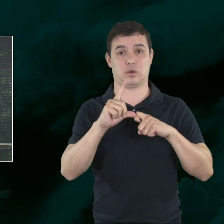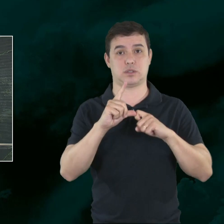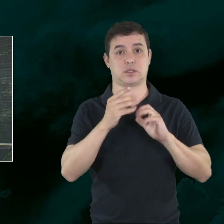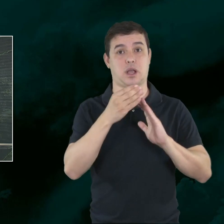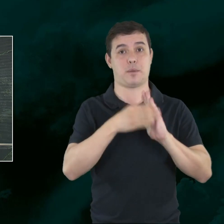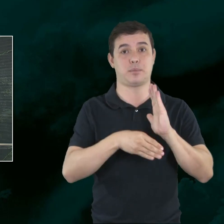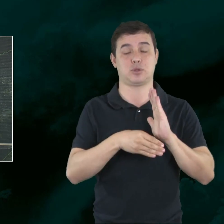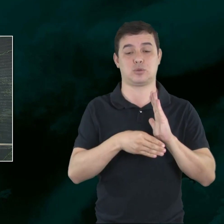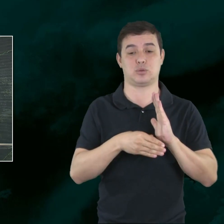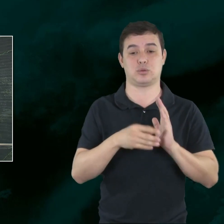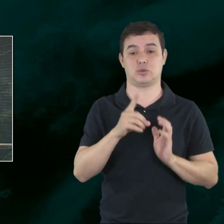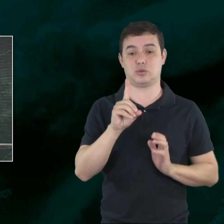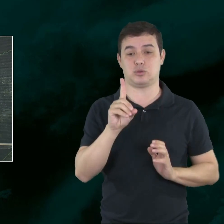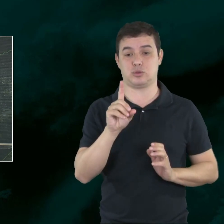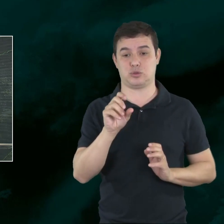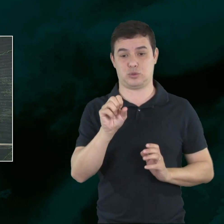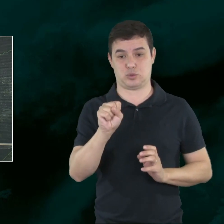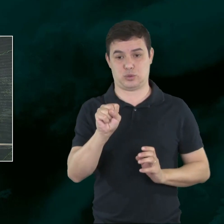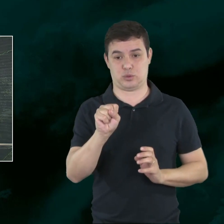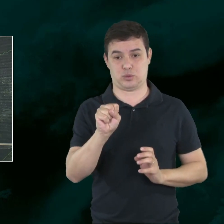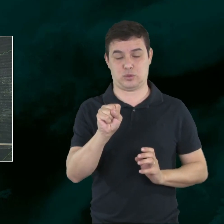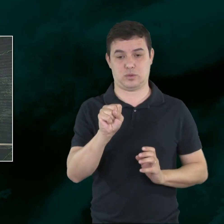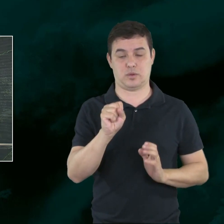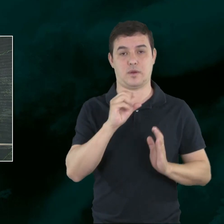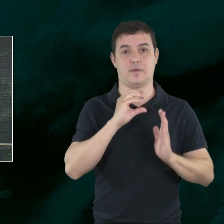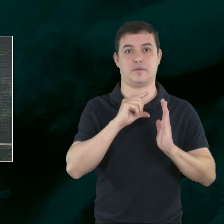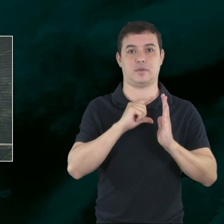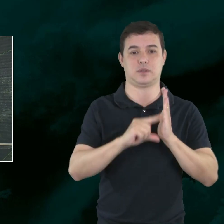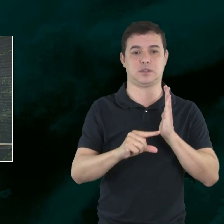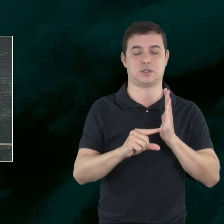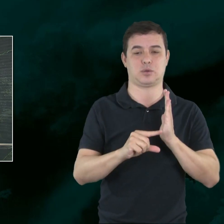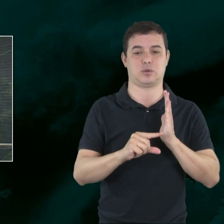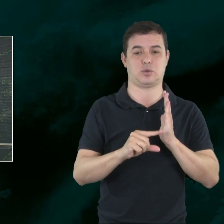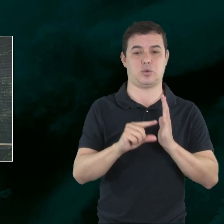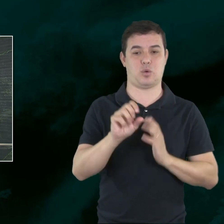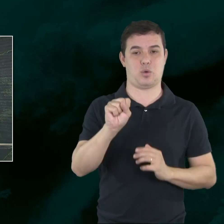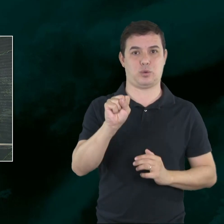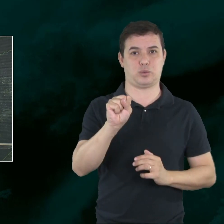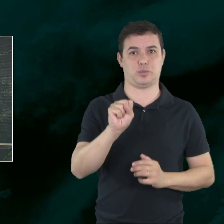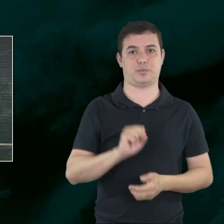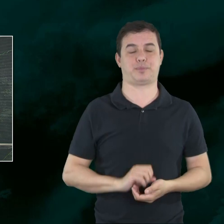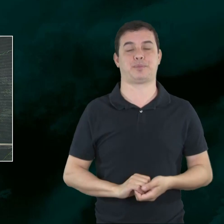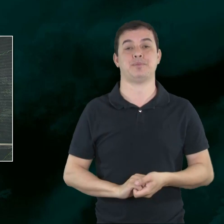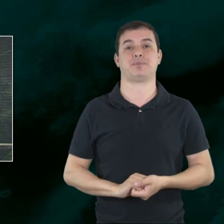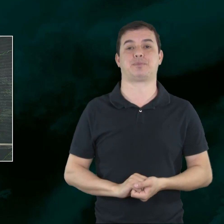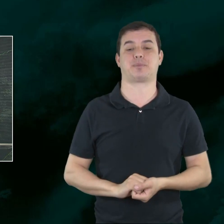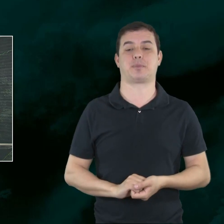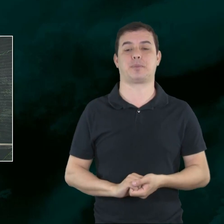uma olhada. Lucas 18, versículo 8.